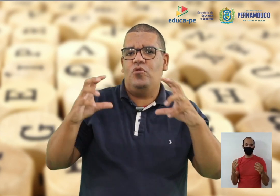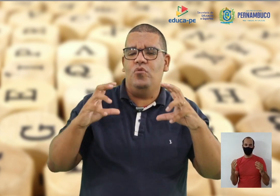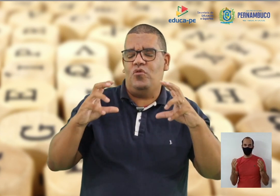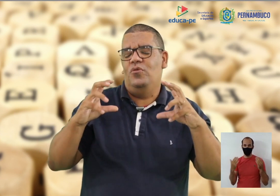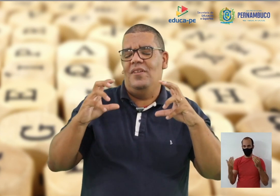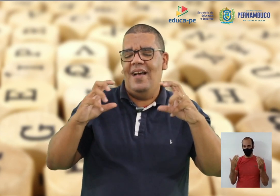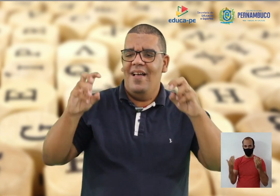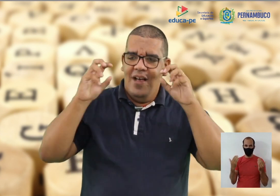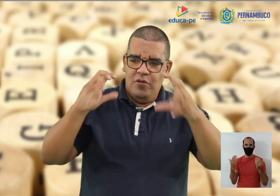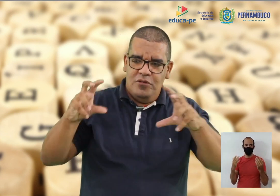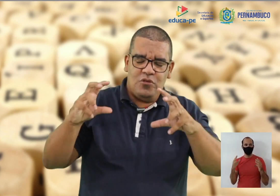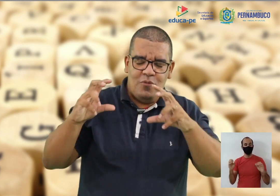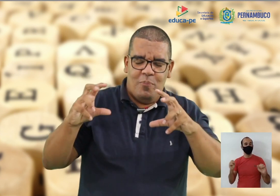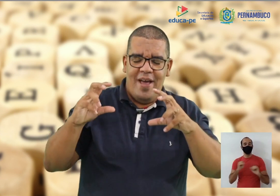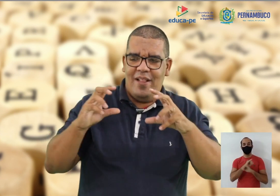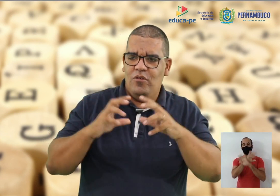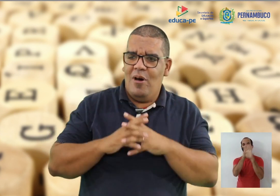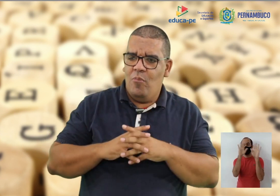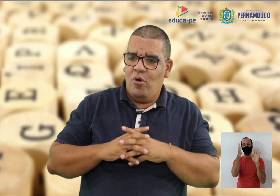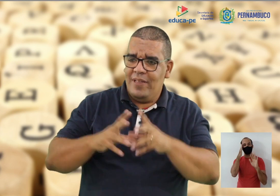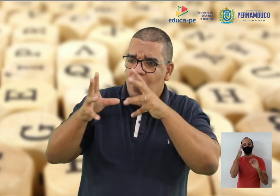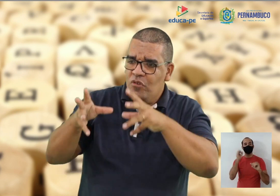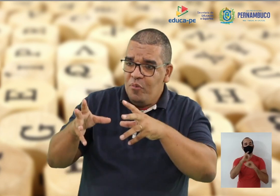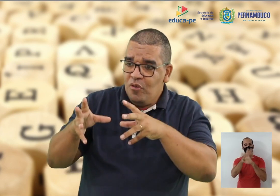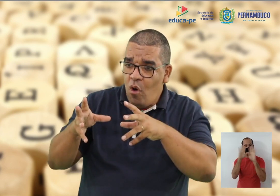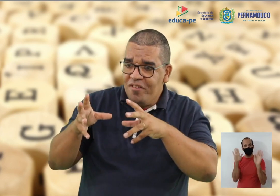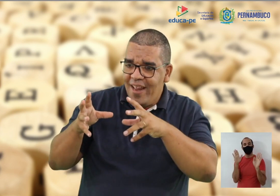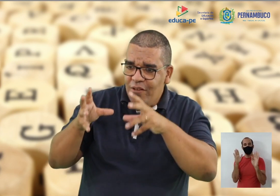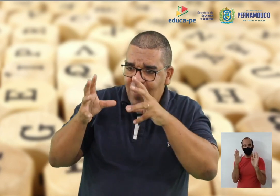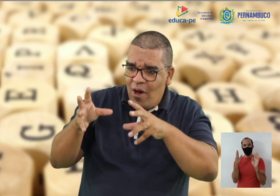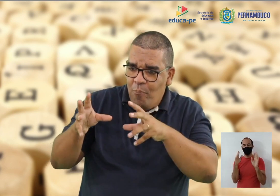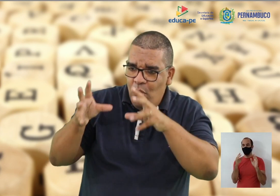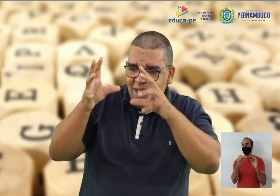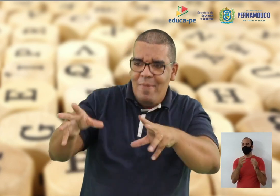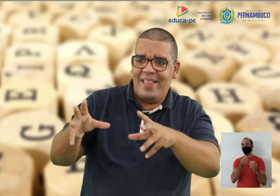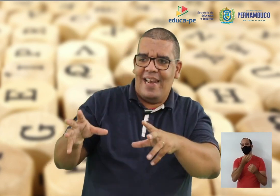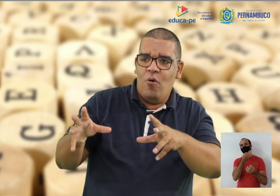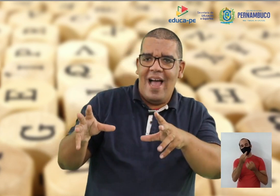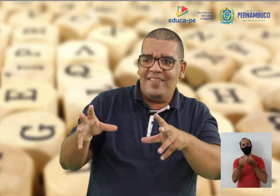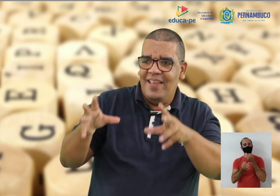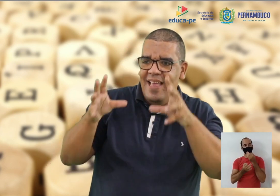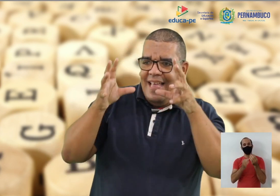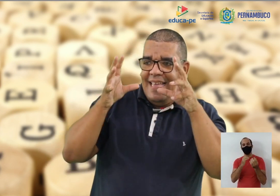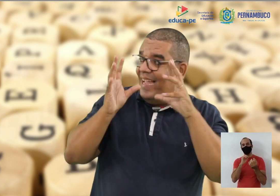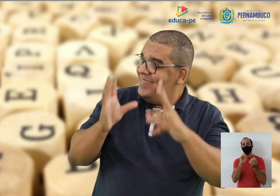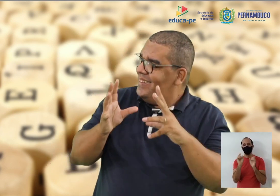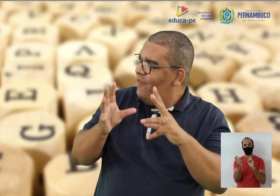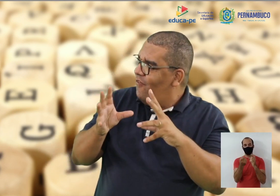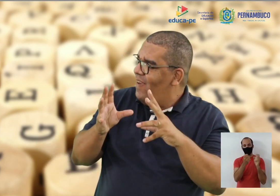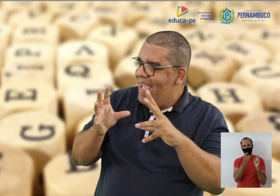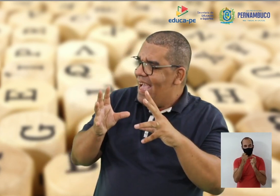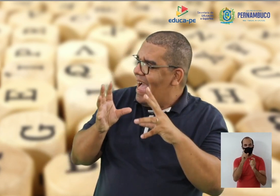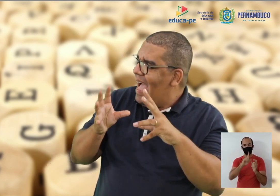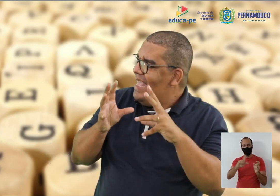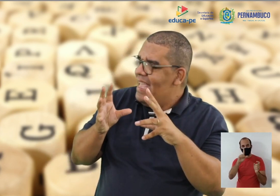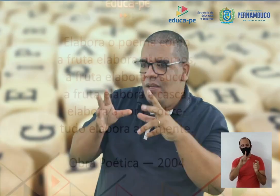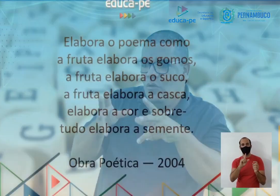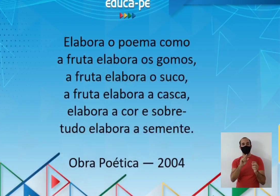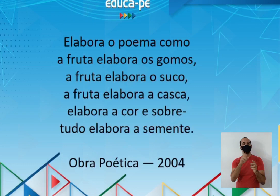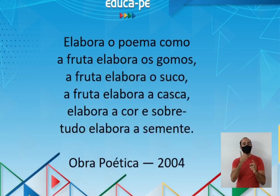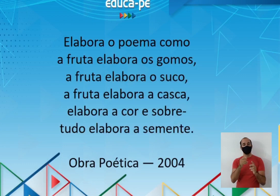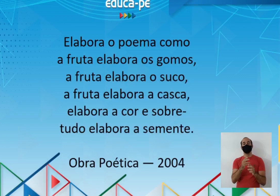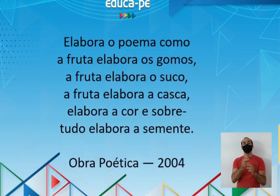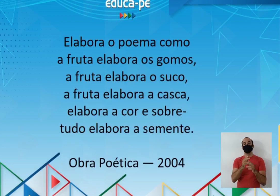ao discurso poético do Mauro Mota. Só o senhor gostaria de falar um pouco da metalinguagem que a gente vê aí